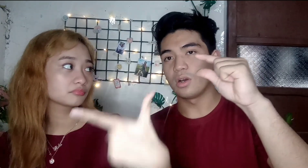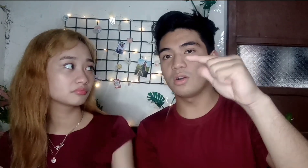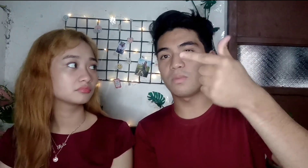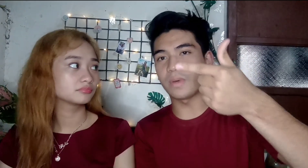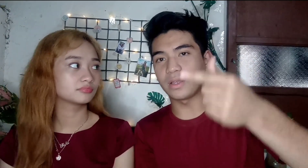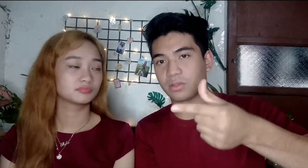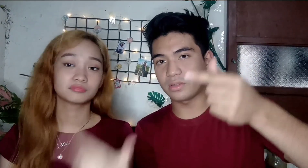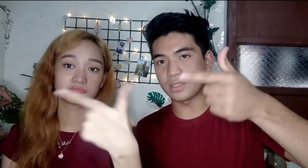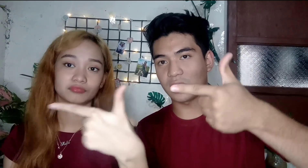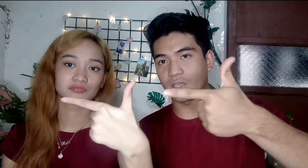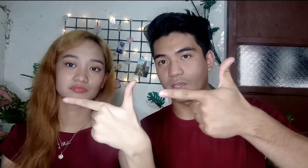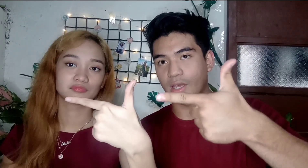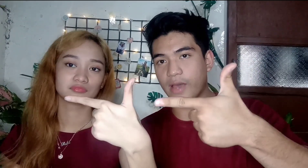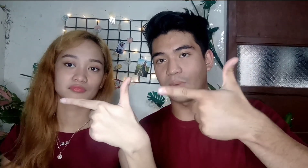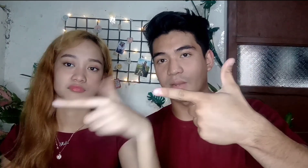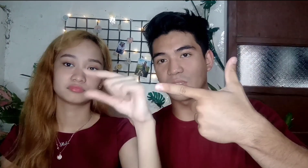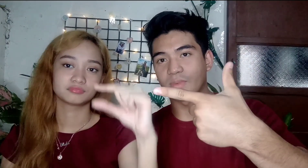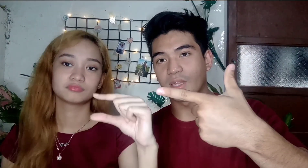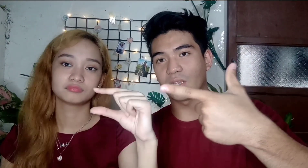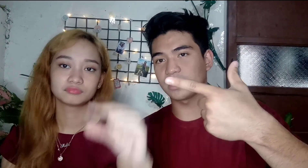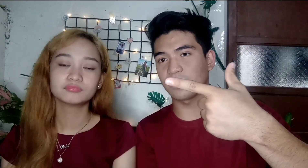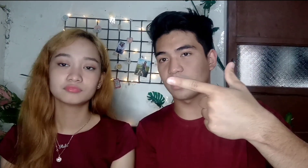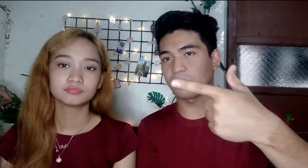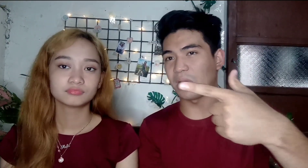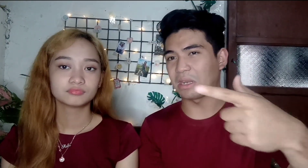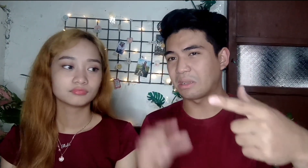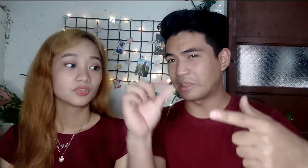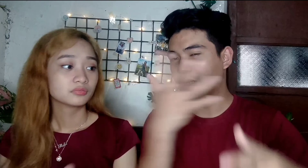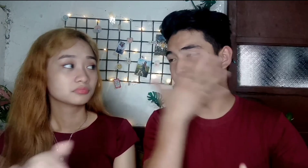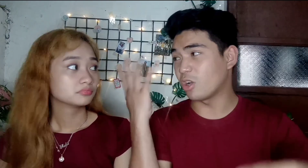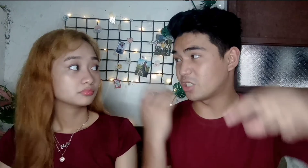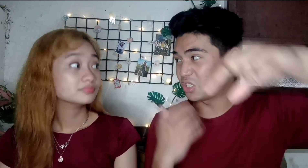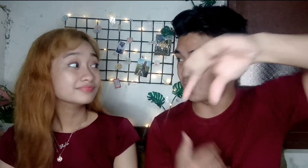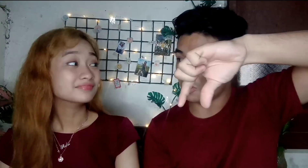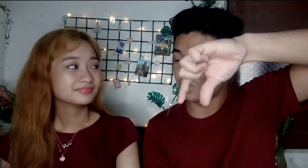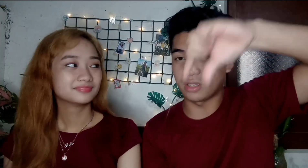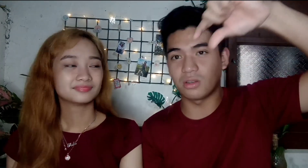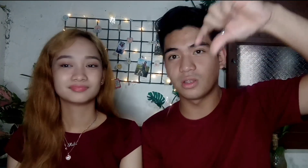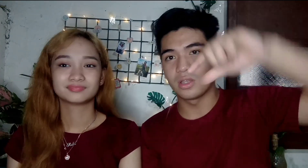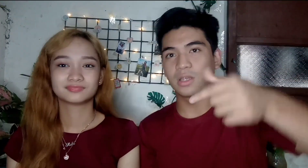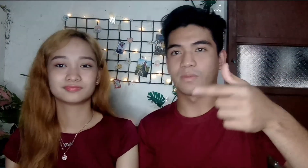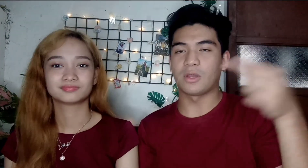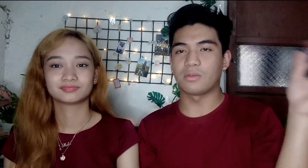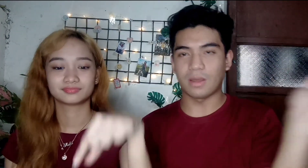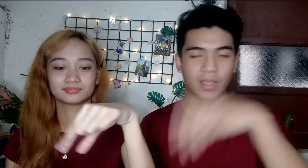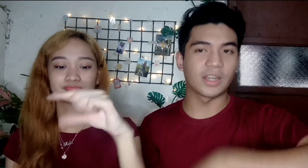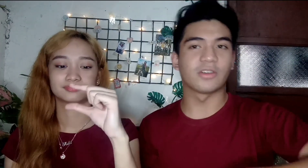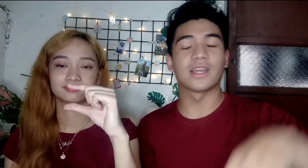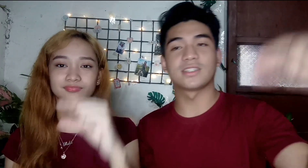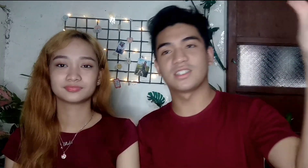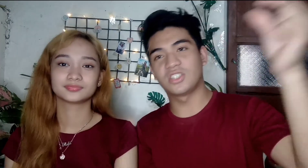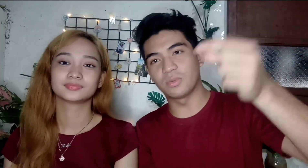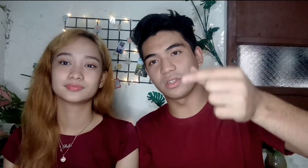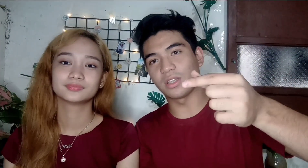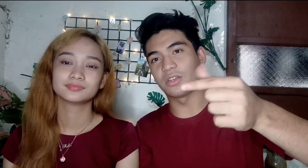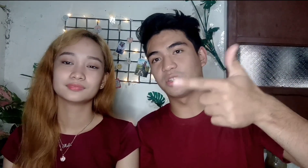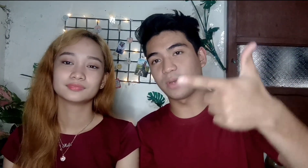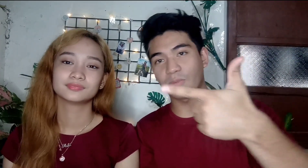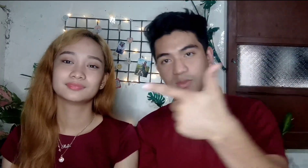Oh, kasi, ayan, para mas madali. Kasi may parang later ka mukha siya sa Q eh, no? Pero mamaya na yun guys. G muna tayo. G. Pero mas